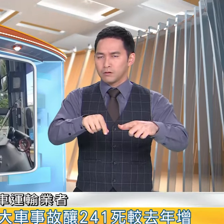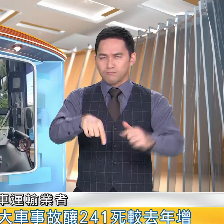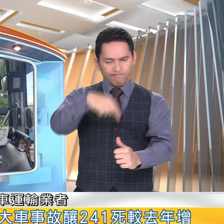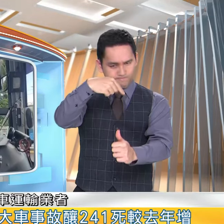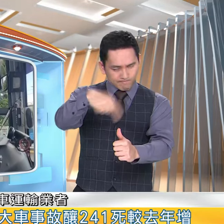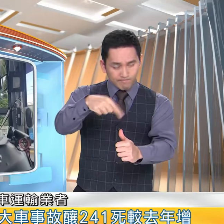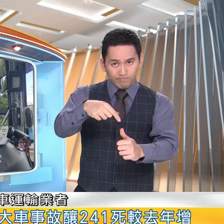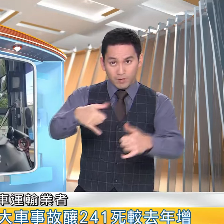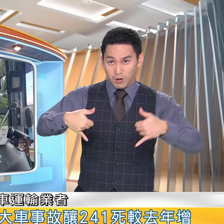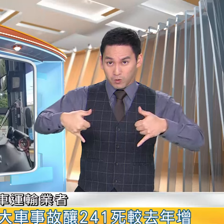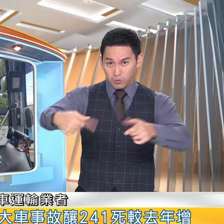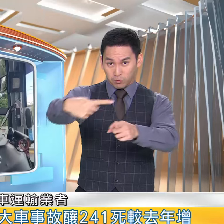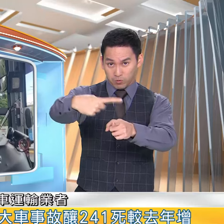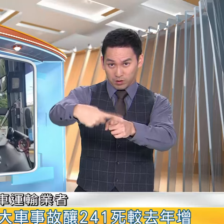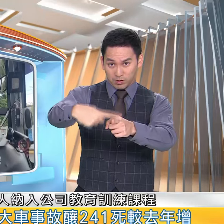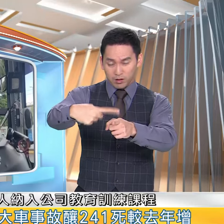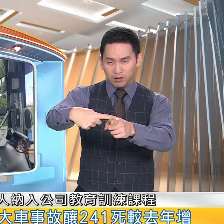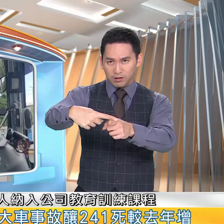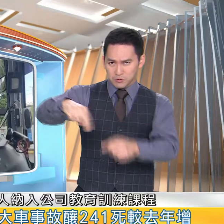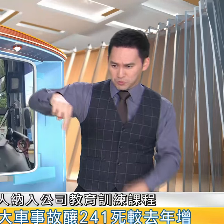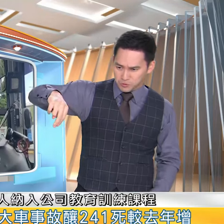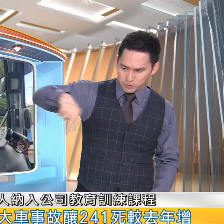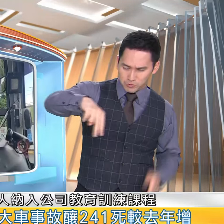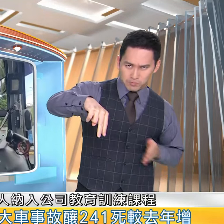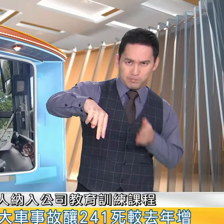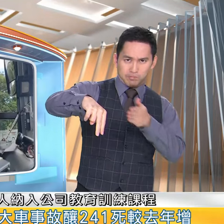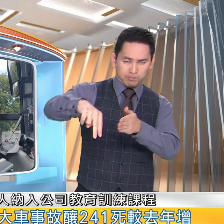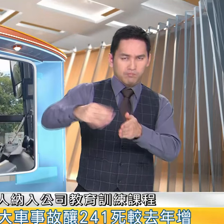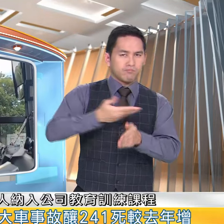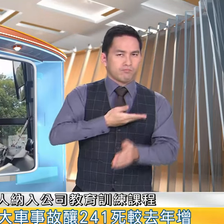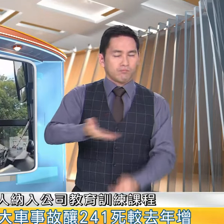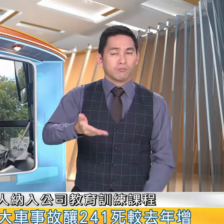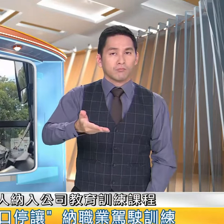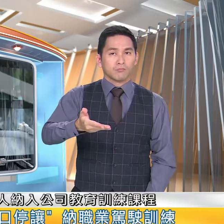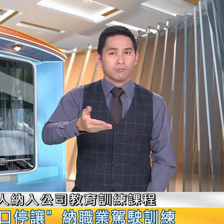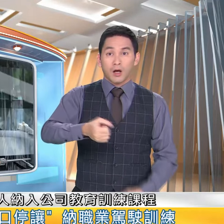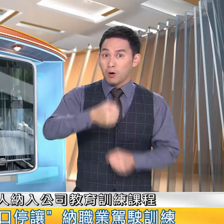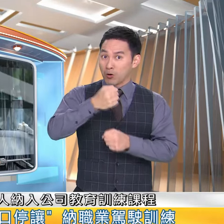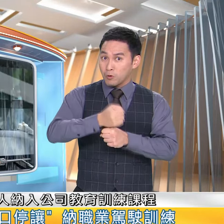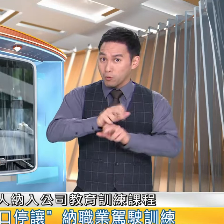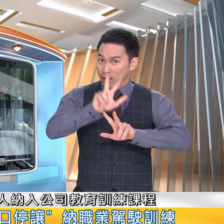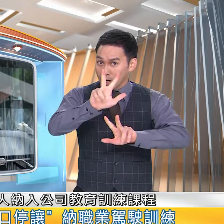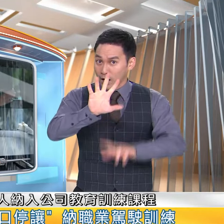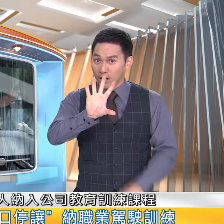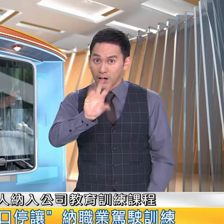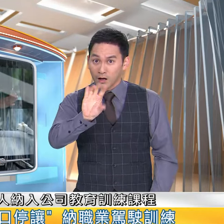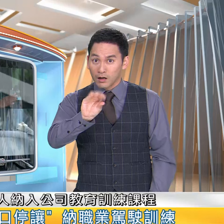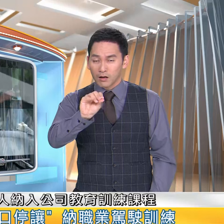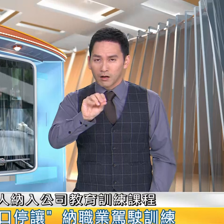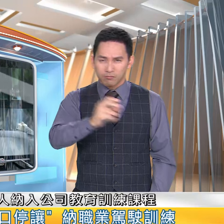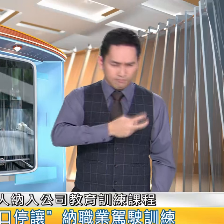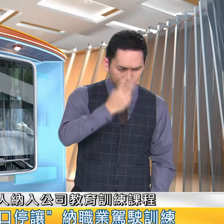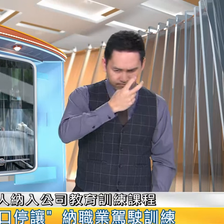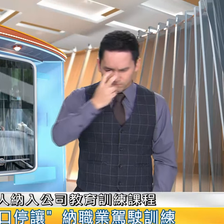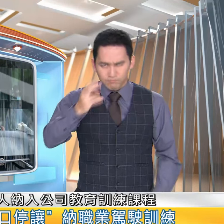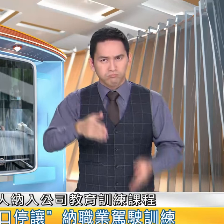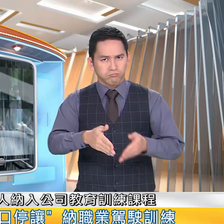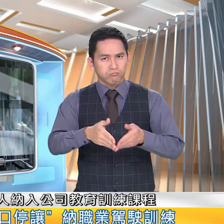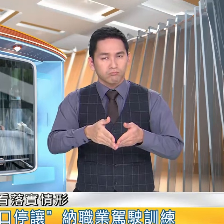运输业者将路口停让行人要纳入公司教育训练课程，并且透